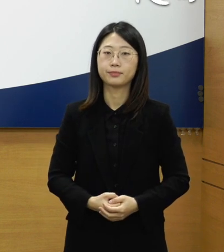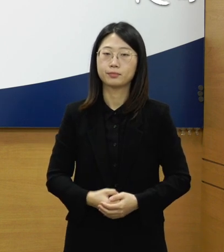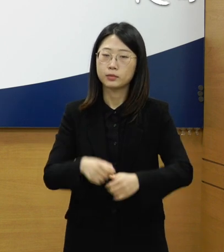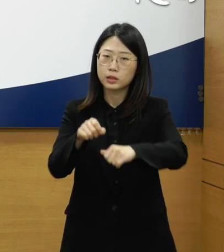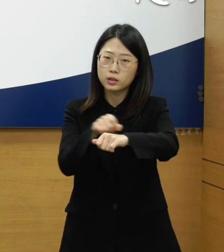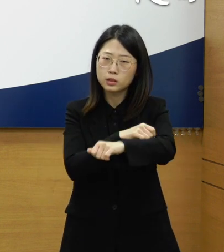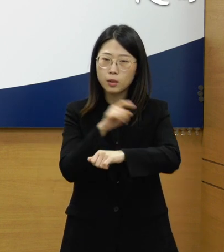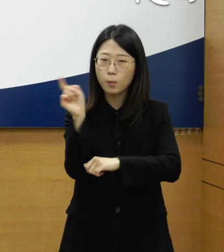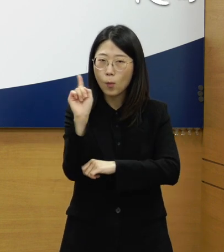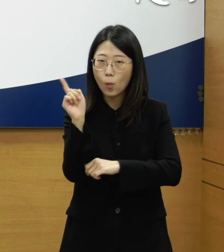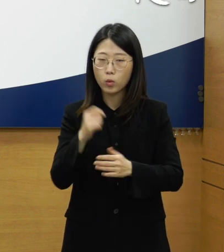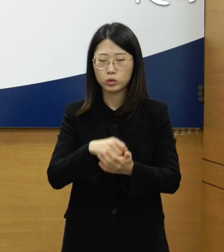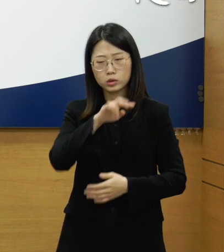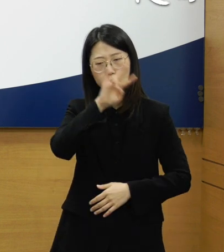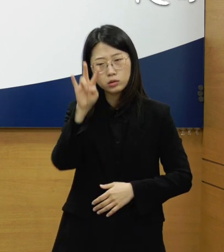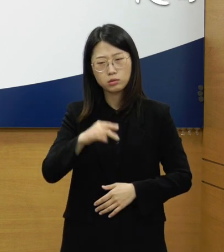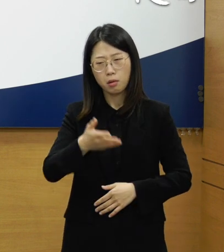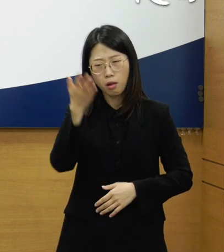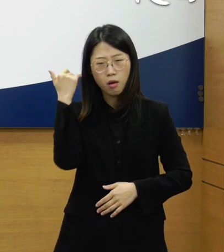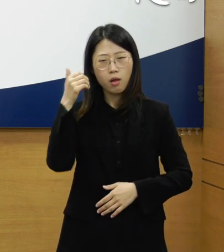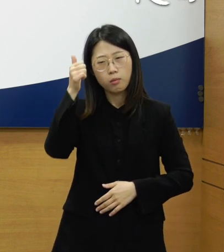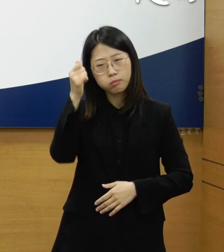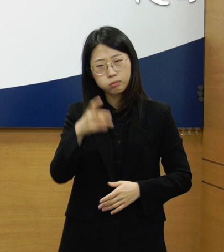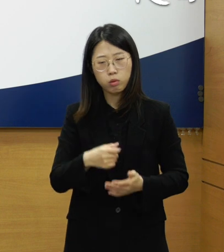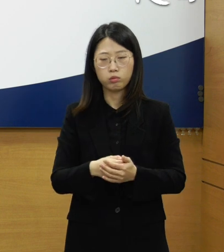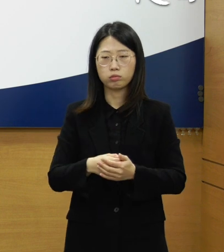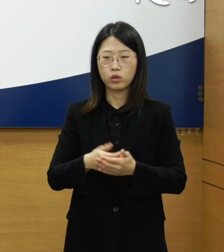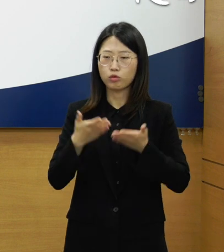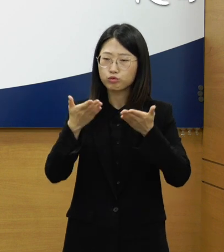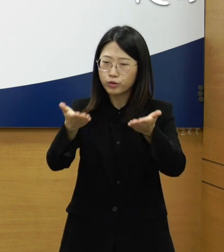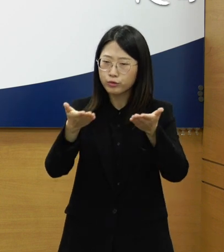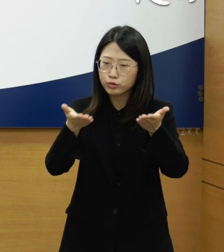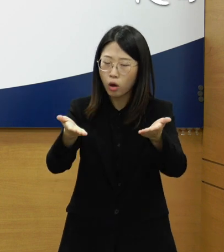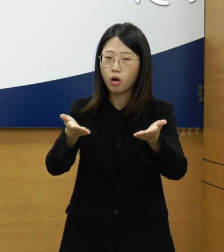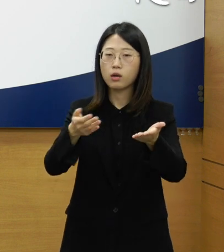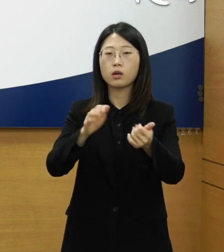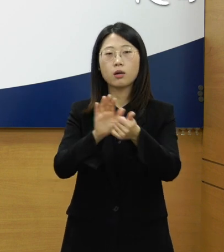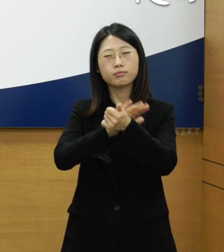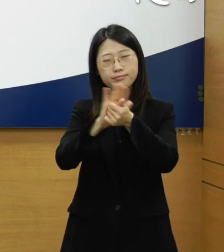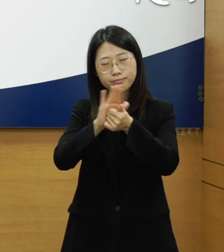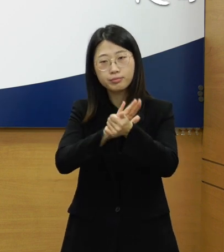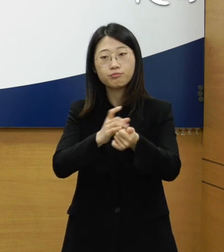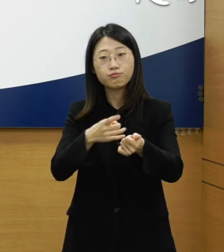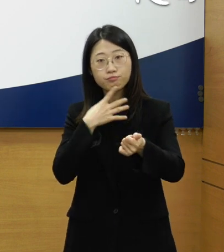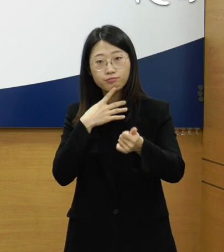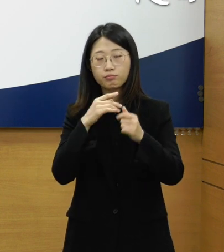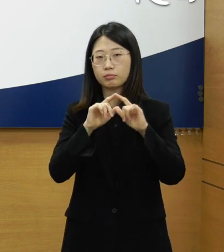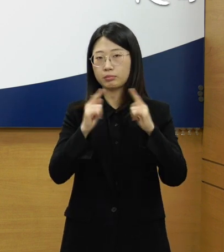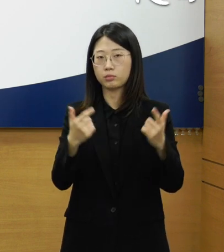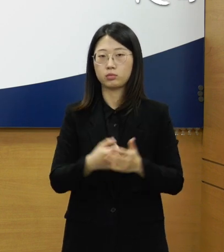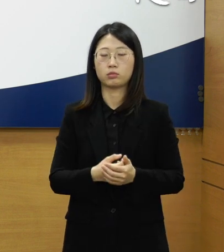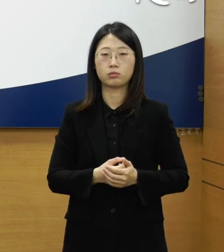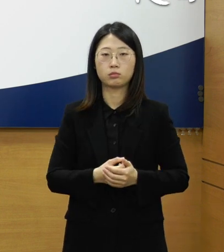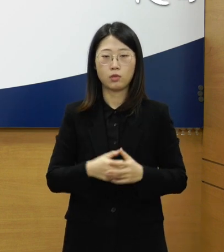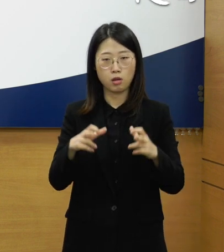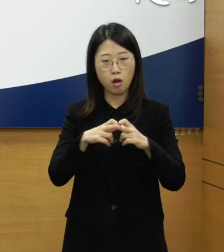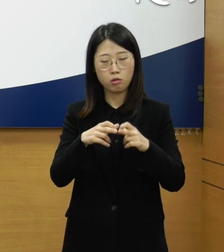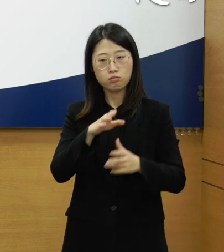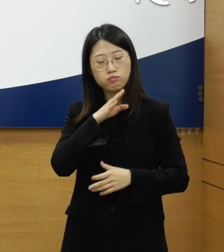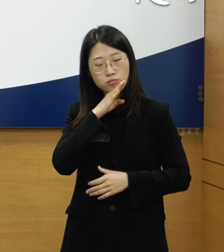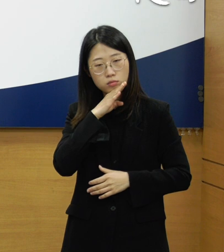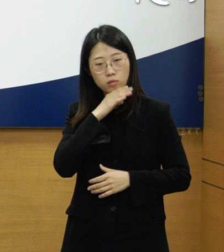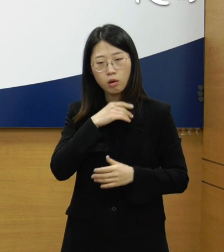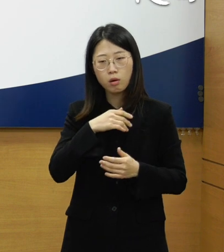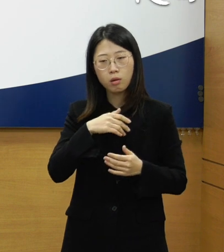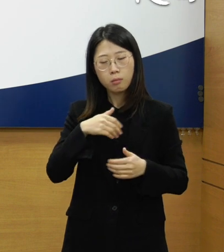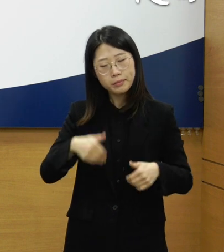특히 시흥시는 기존 획일적인 공급자 중심의 복지 서비스에서 벗어나 장애인 당사자가